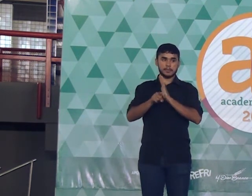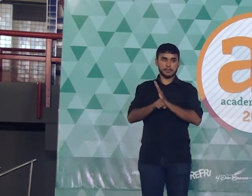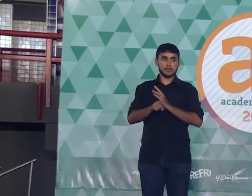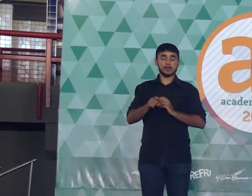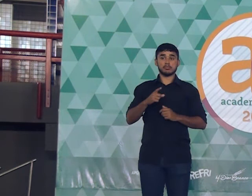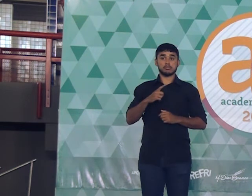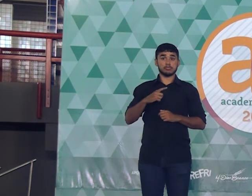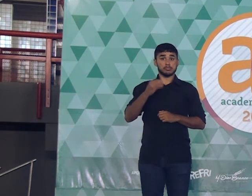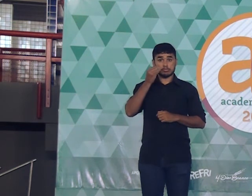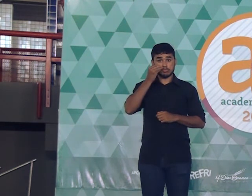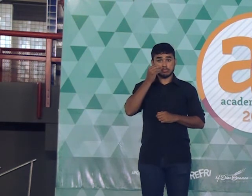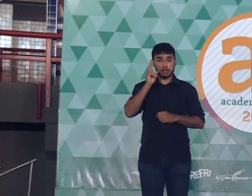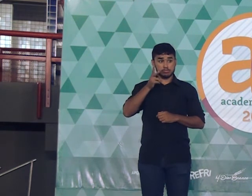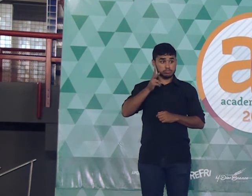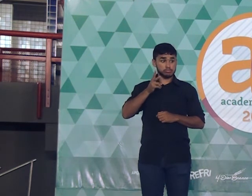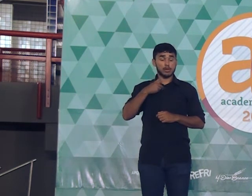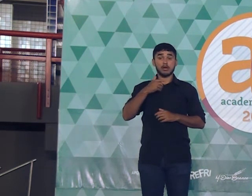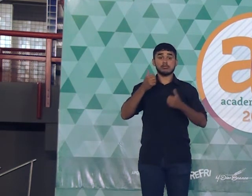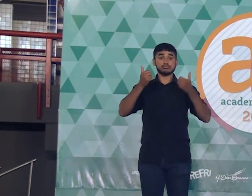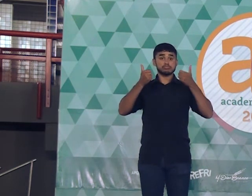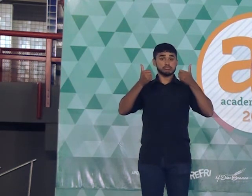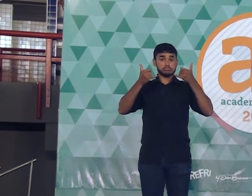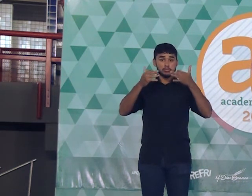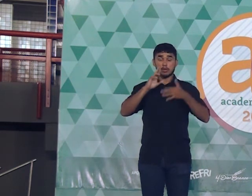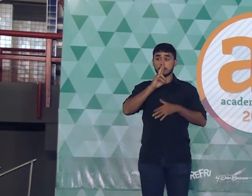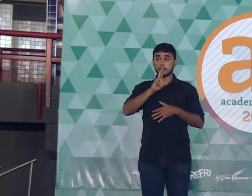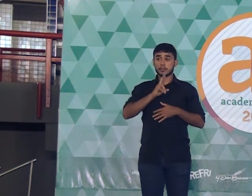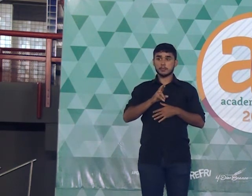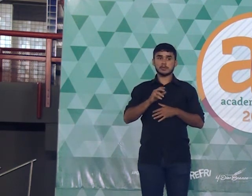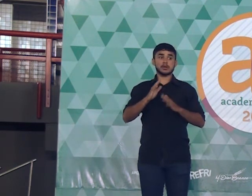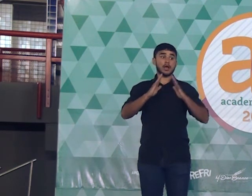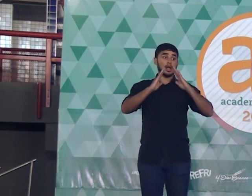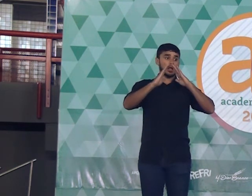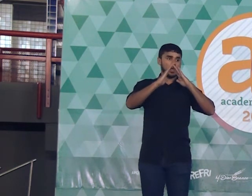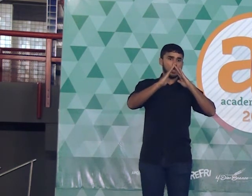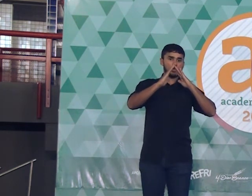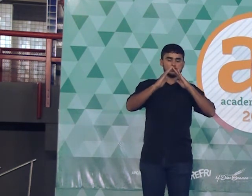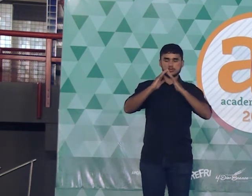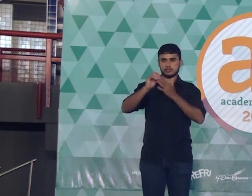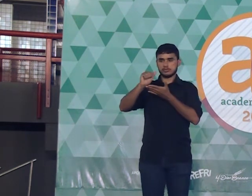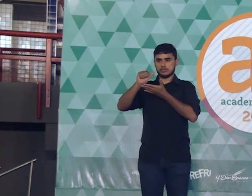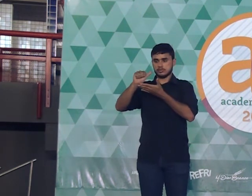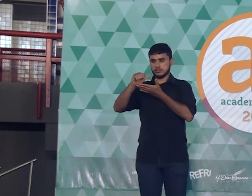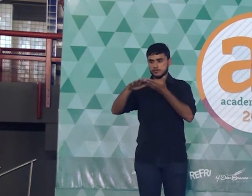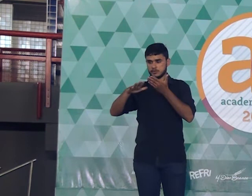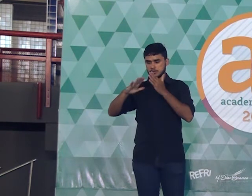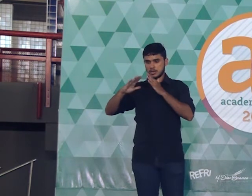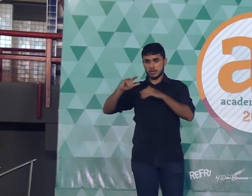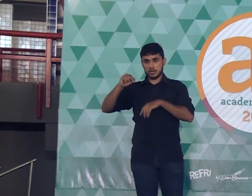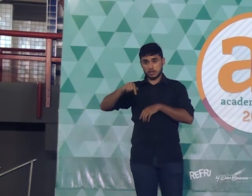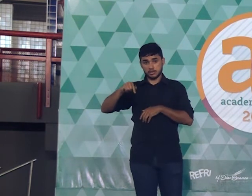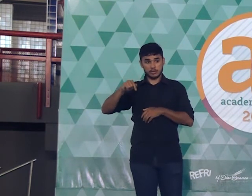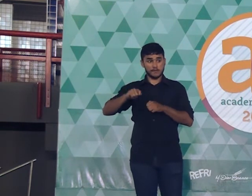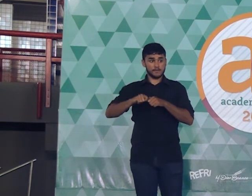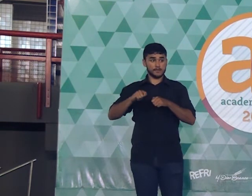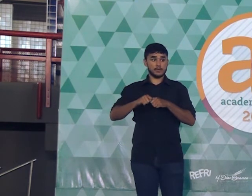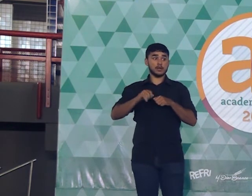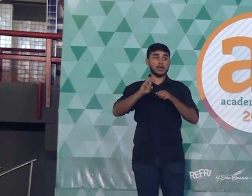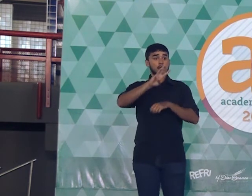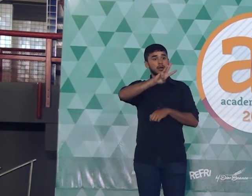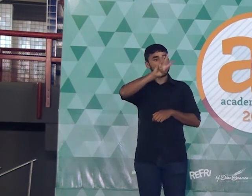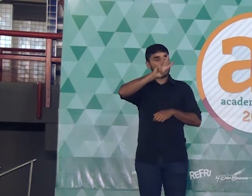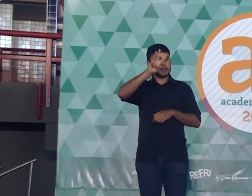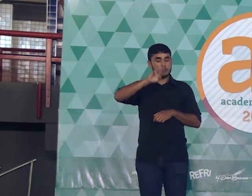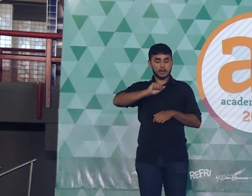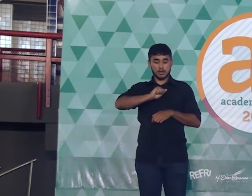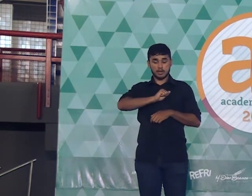questões e todas essas questões, tanto os de classe como de casa, eu vou deixar disponível para vocês no site do projeto, tudo